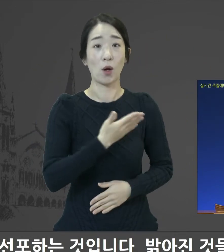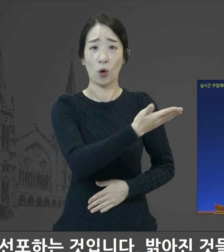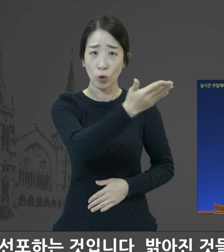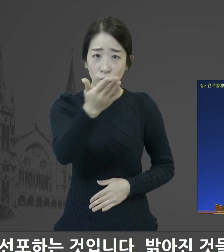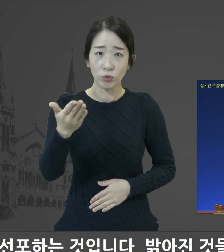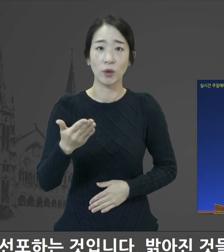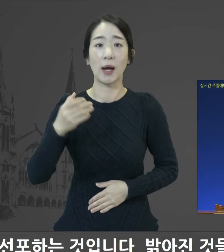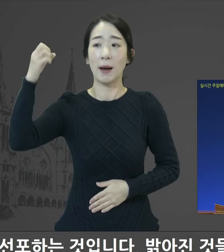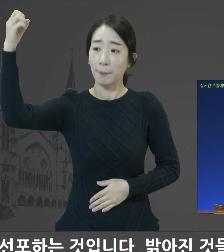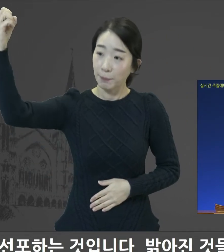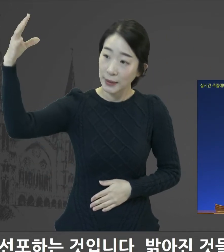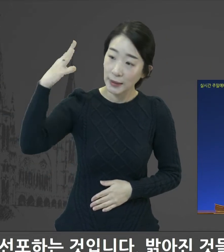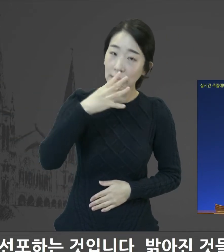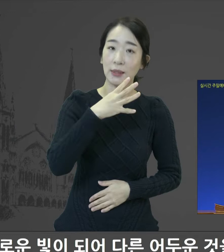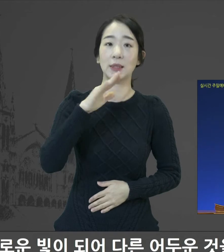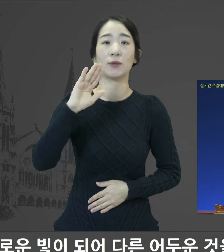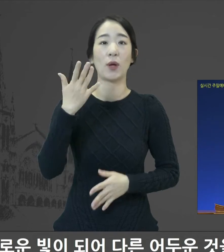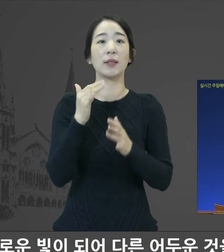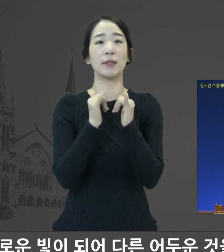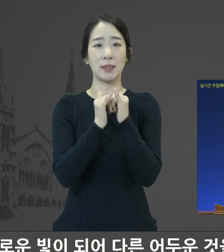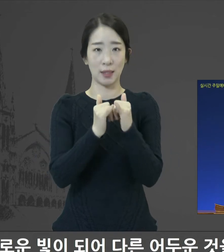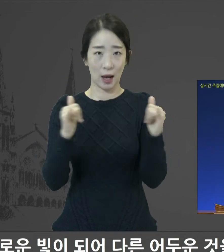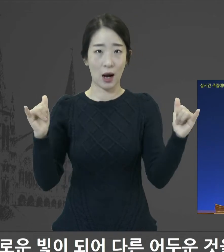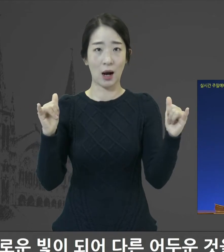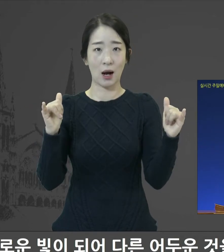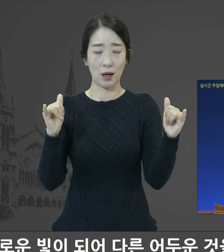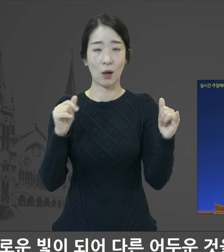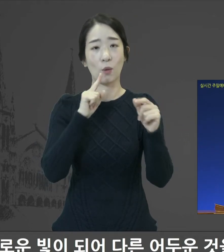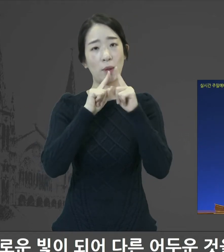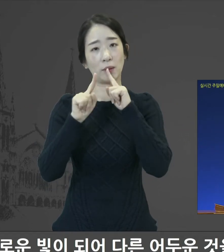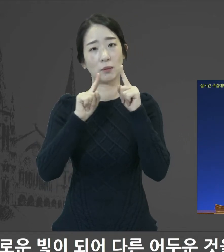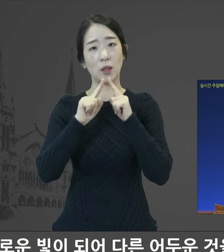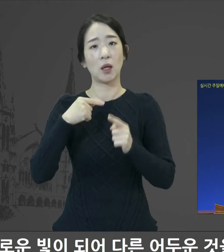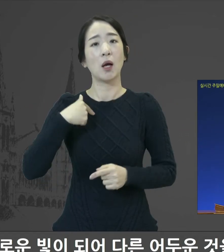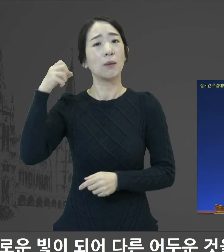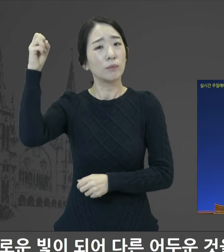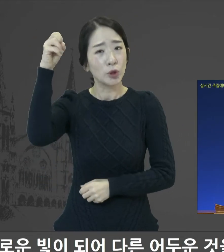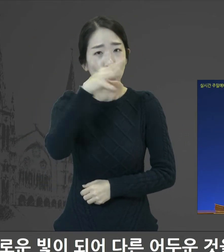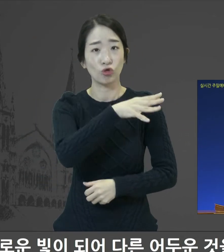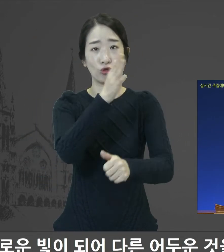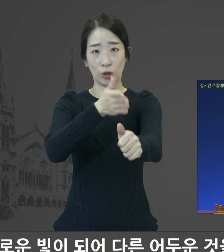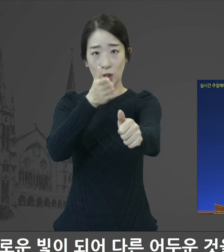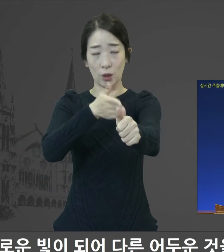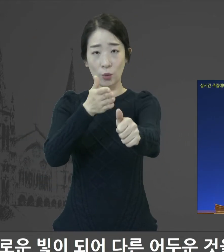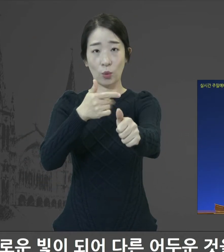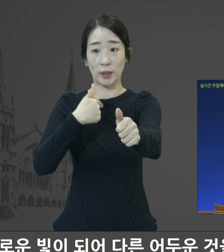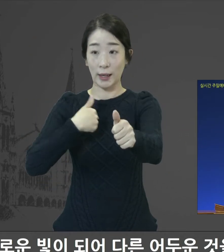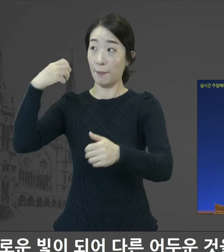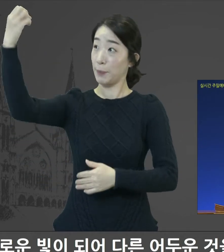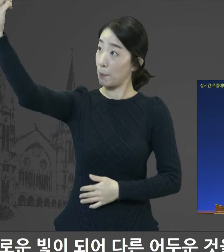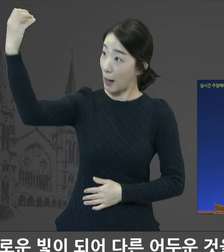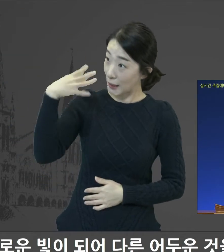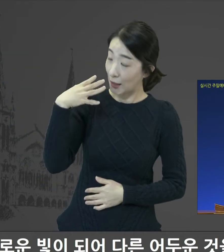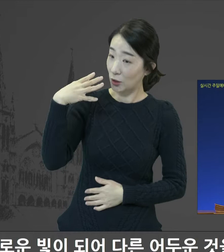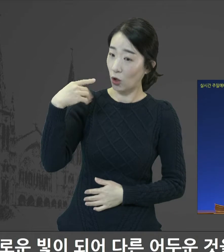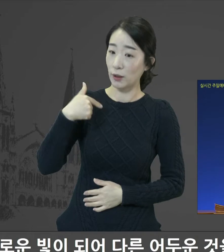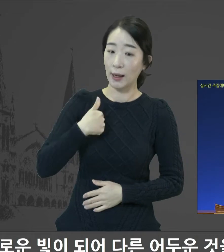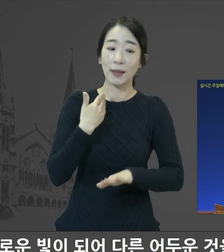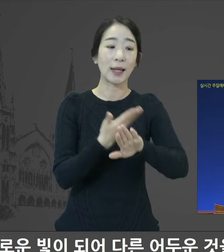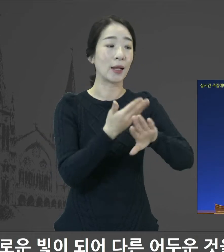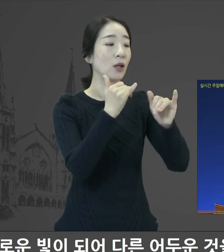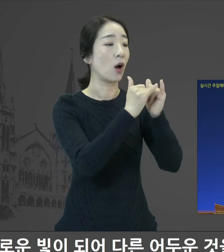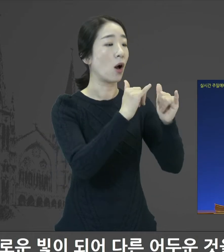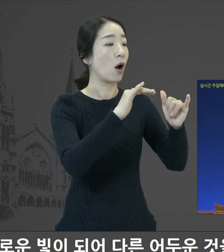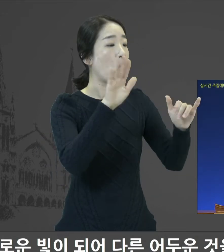그렇게 빛이 된 자라고 얘기하는 겁니다. 비춰야만 한다고 얘기하는 겁니다. 그 빛을 받아서 다른 어두운